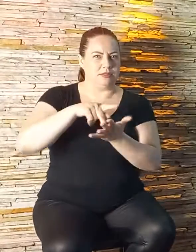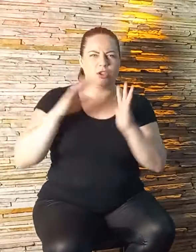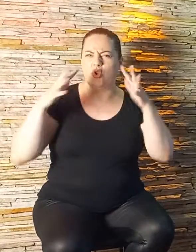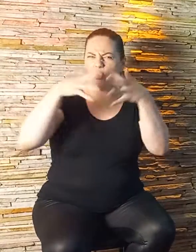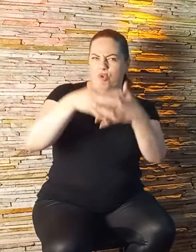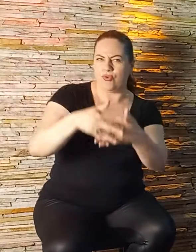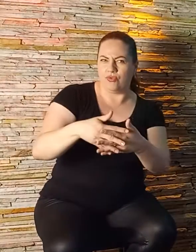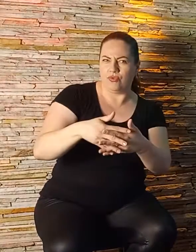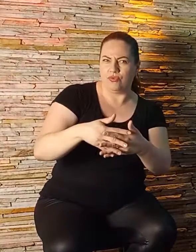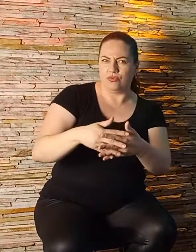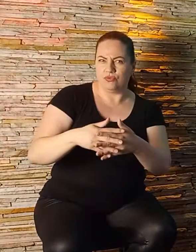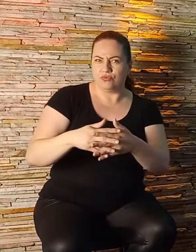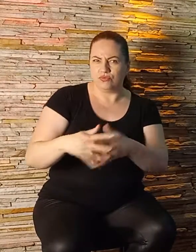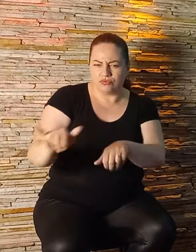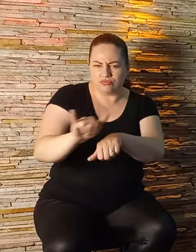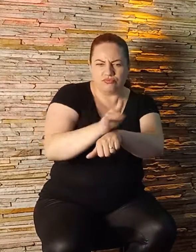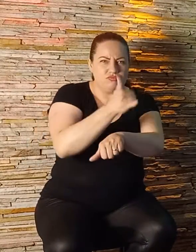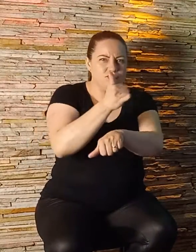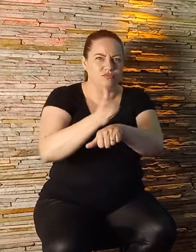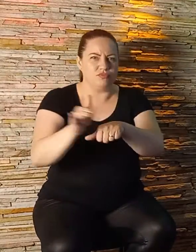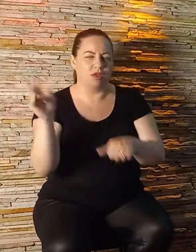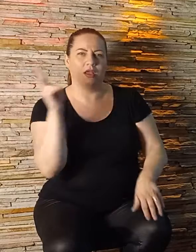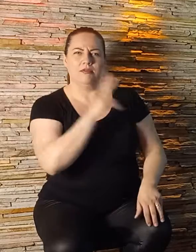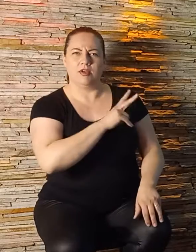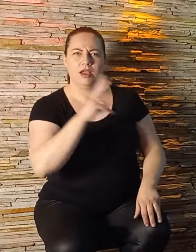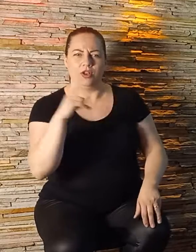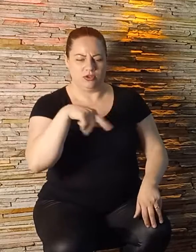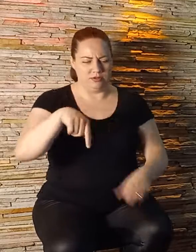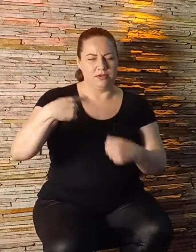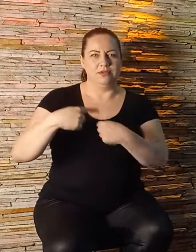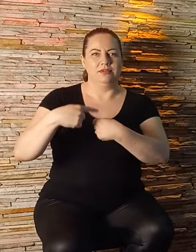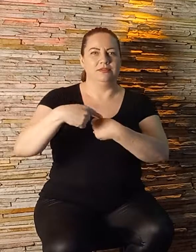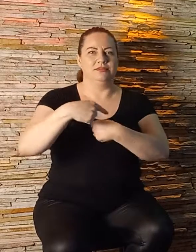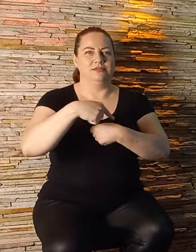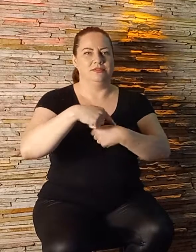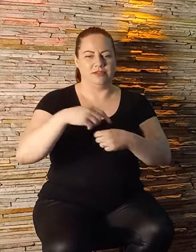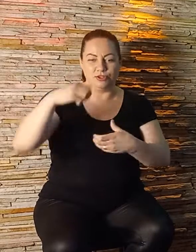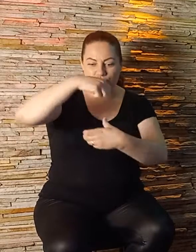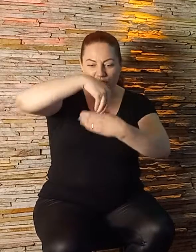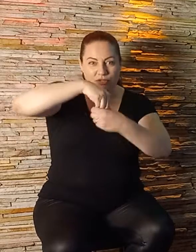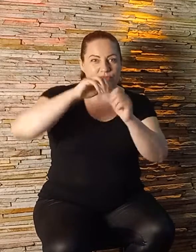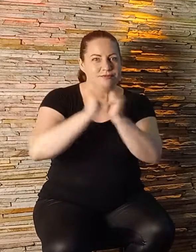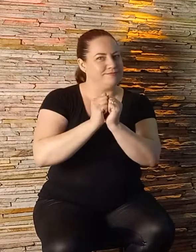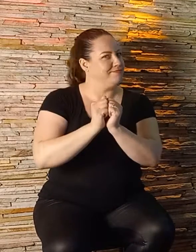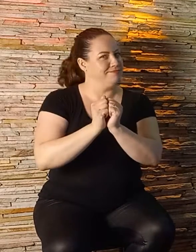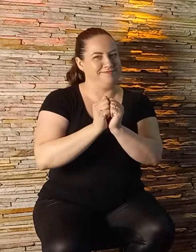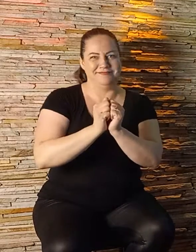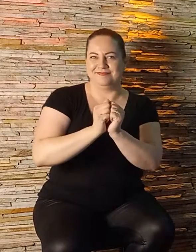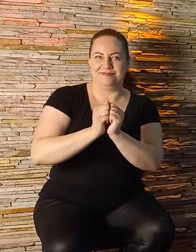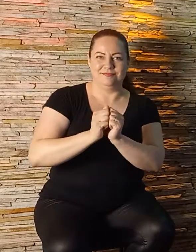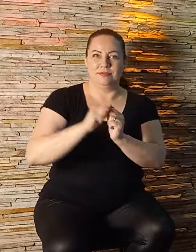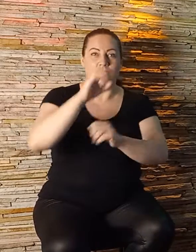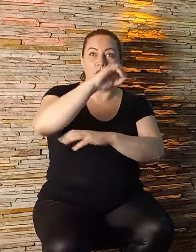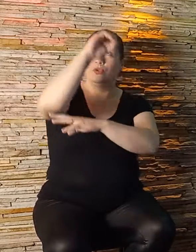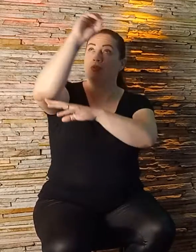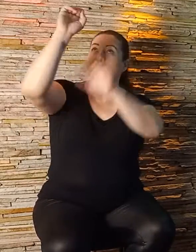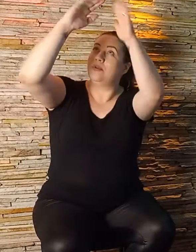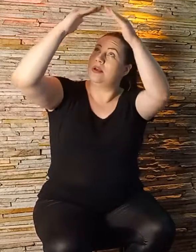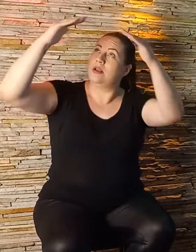confunda igual a cidade ele estratégias de velocidade nessa cidade eles mal cabe aqui ó em falar nisso